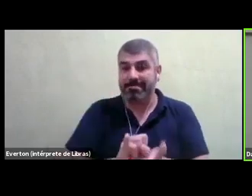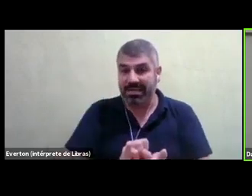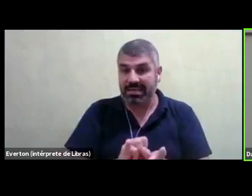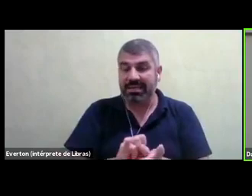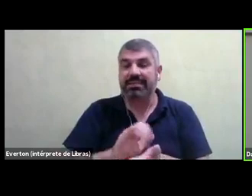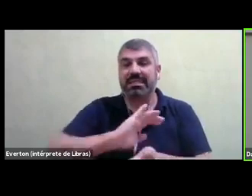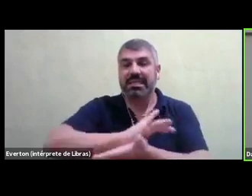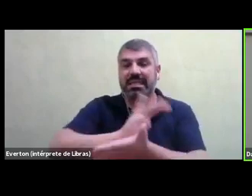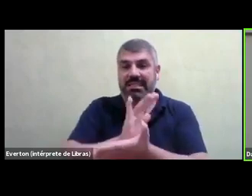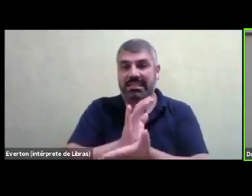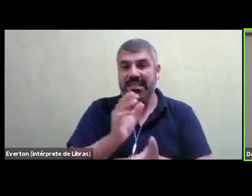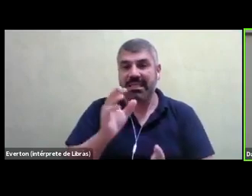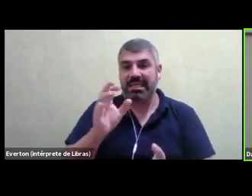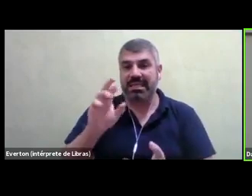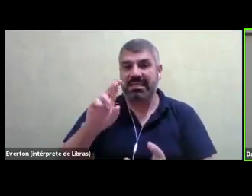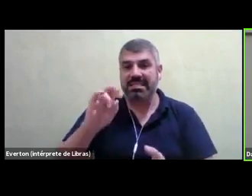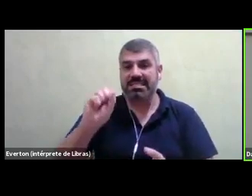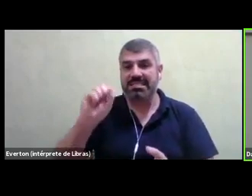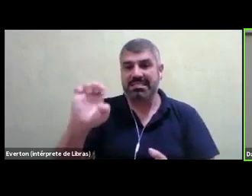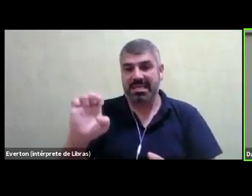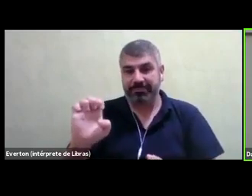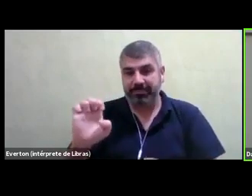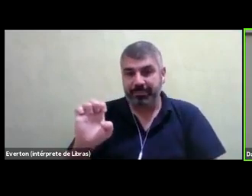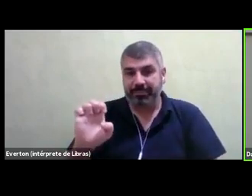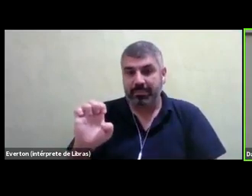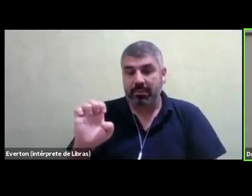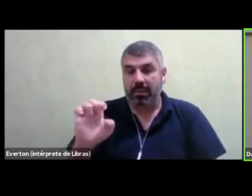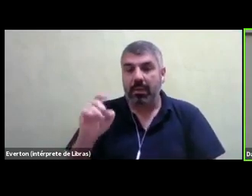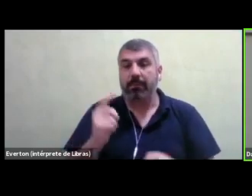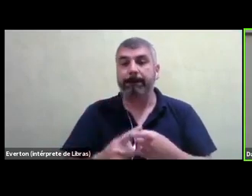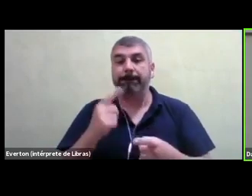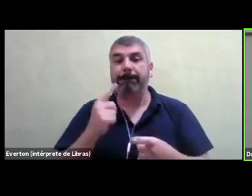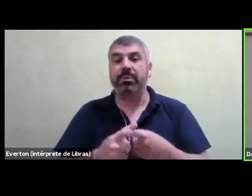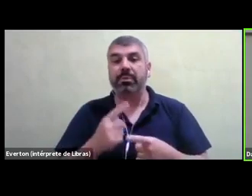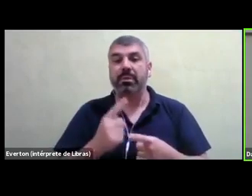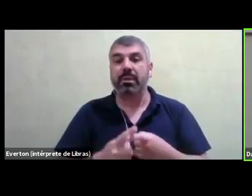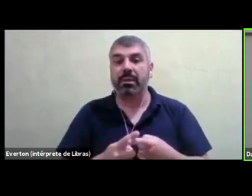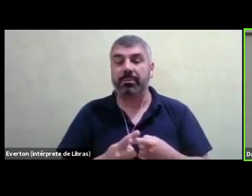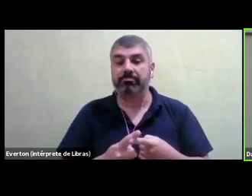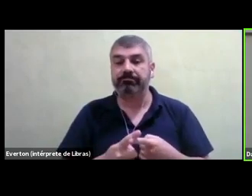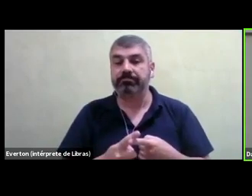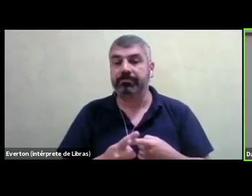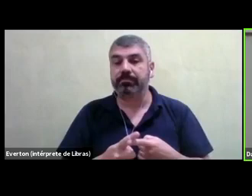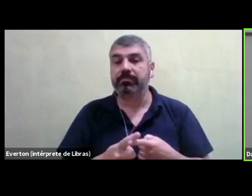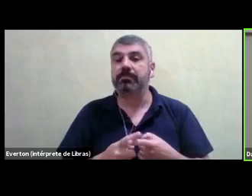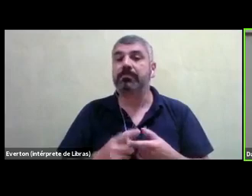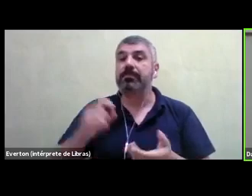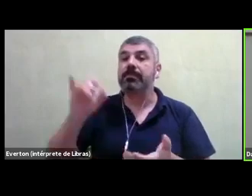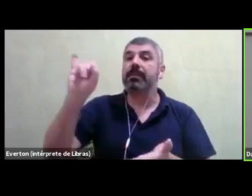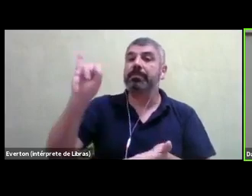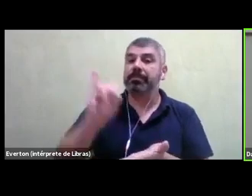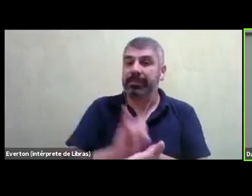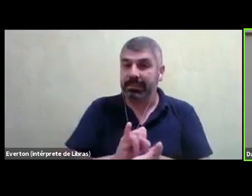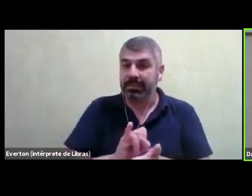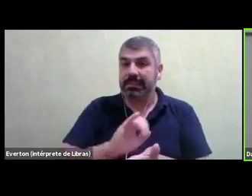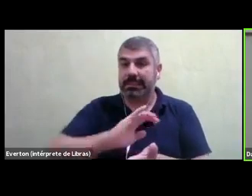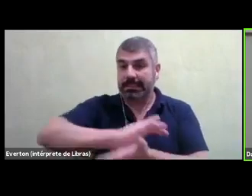crise, né? Então, migrante de crise é um termo que a gente usa